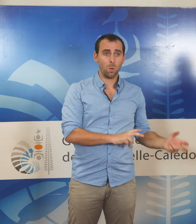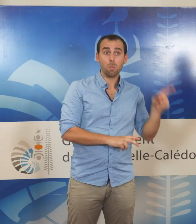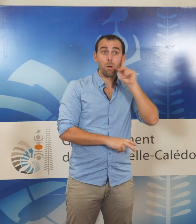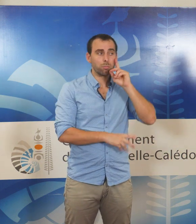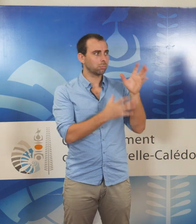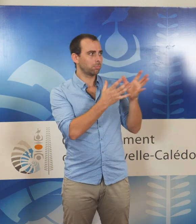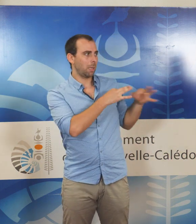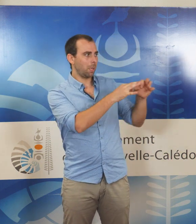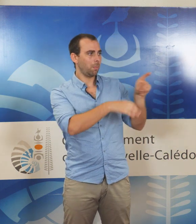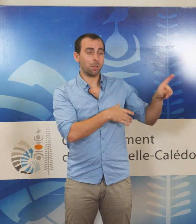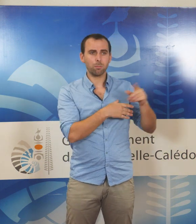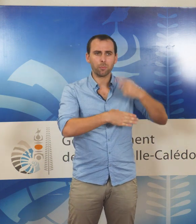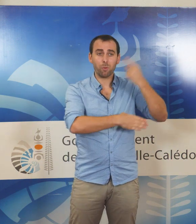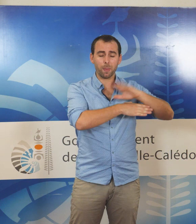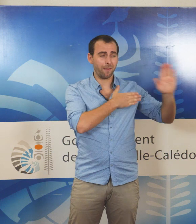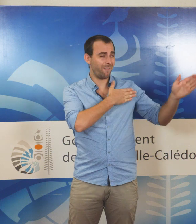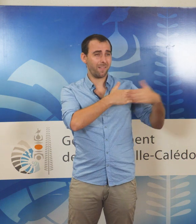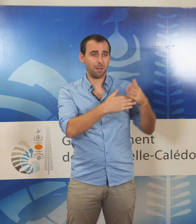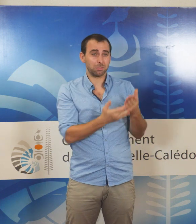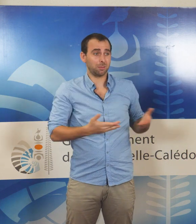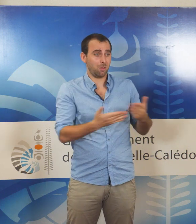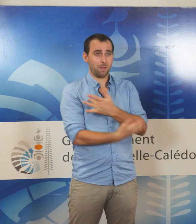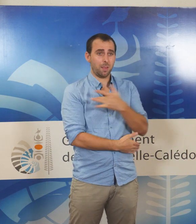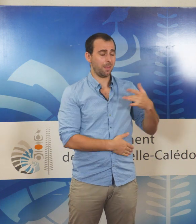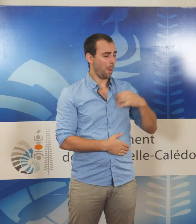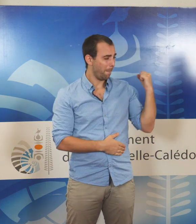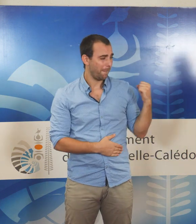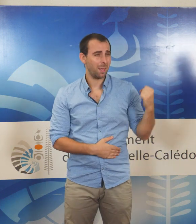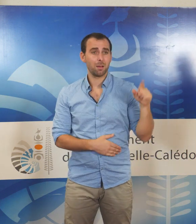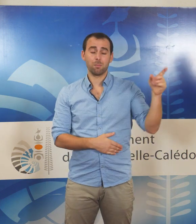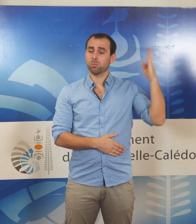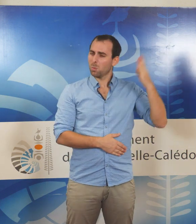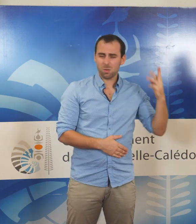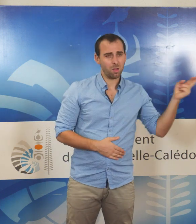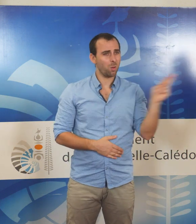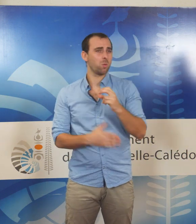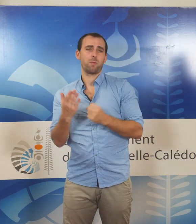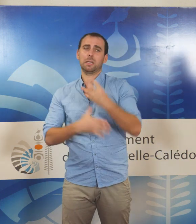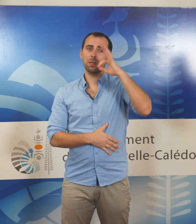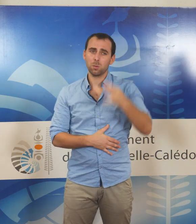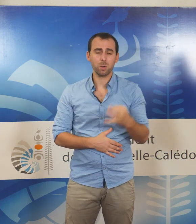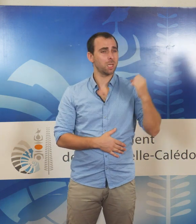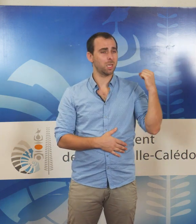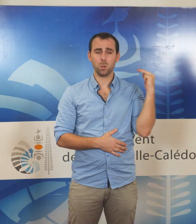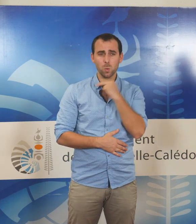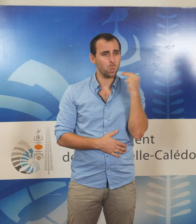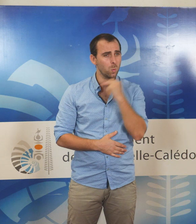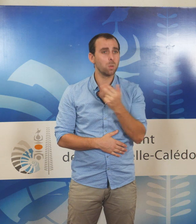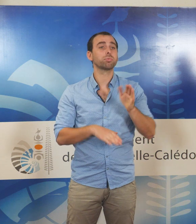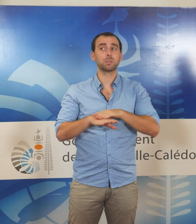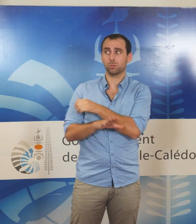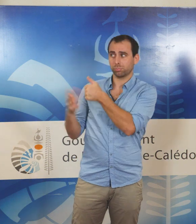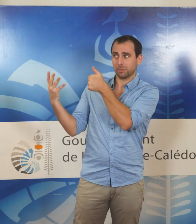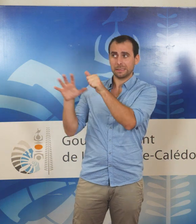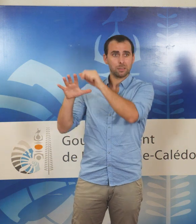leurs frontières, ils se retrouvaient dans des situations sanitaires dramatiques et ils avaient besoin de rentrer en Nouvelle-Calédonie. Mais par contre, on s'était toujours posé cette barrière de 600 places